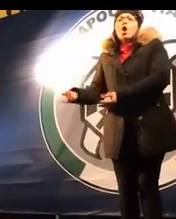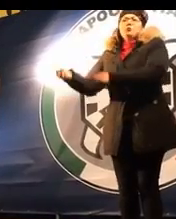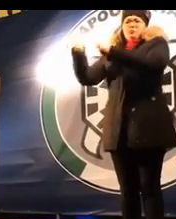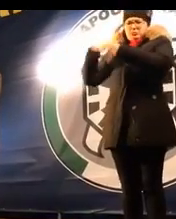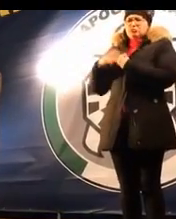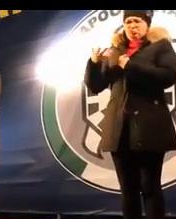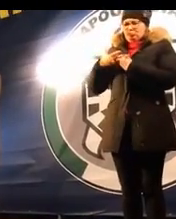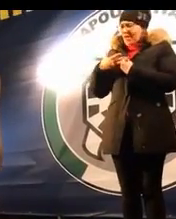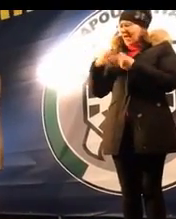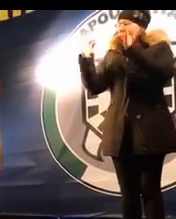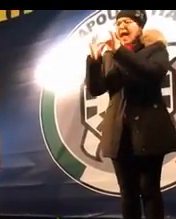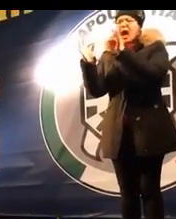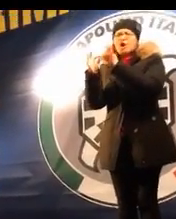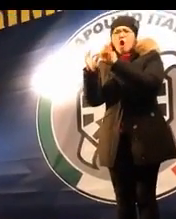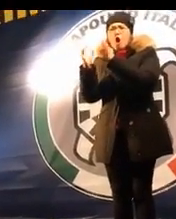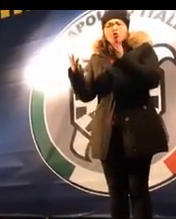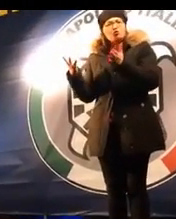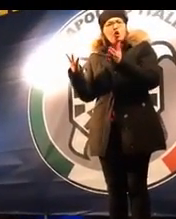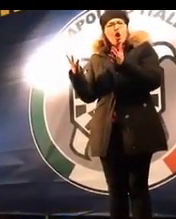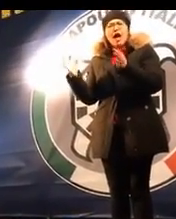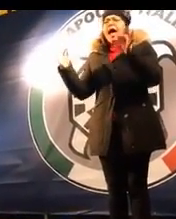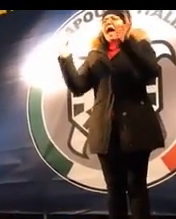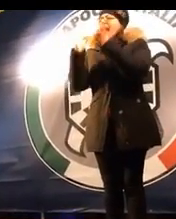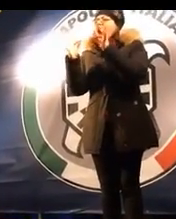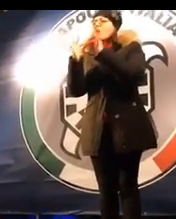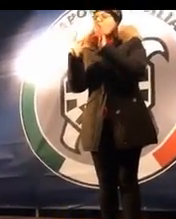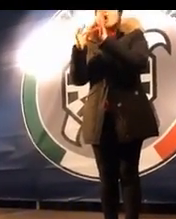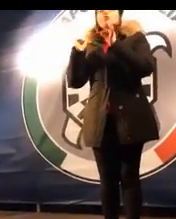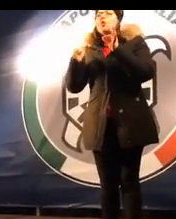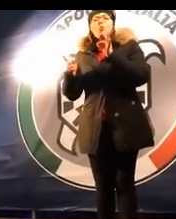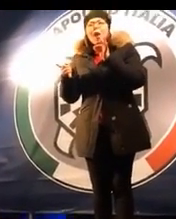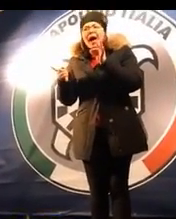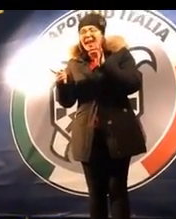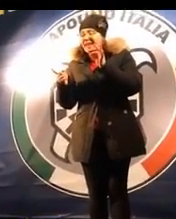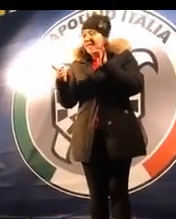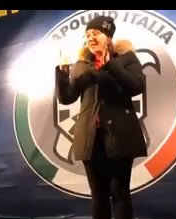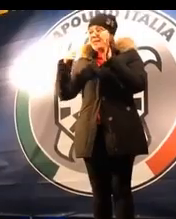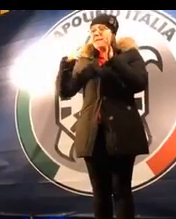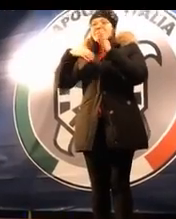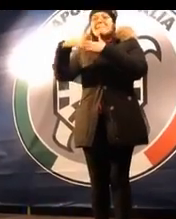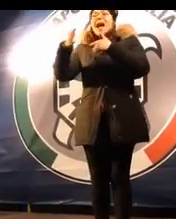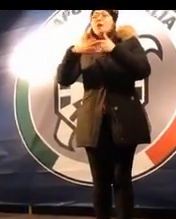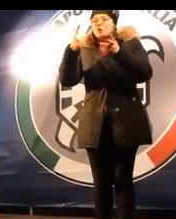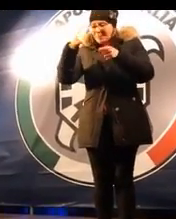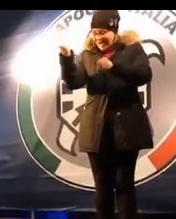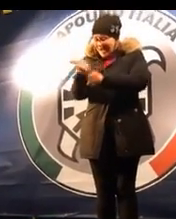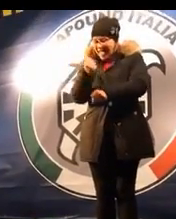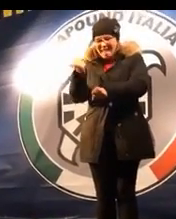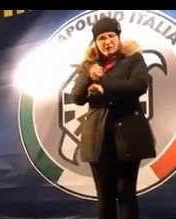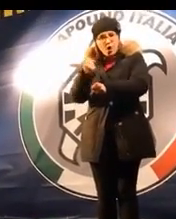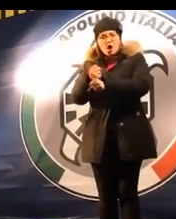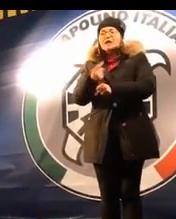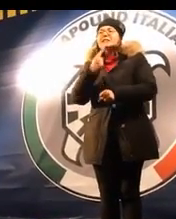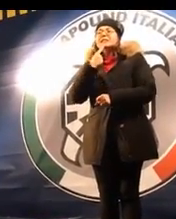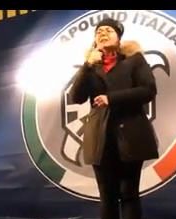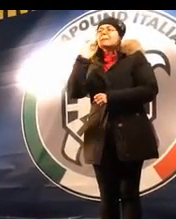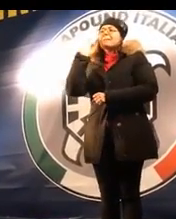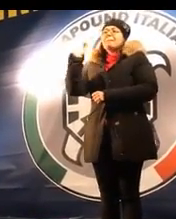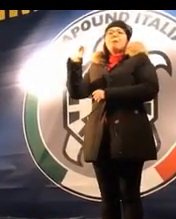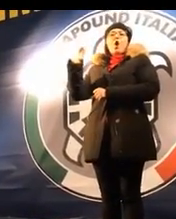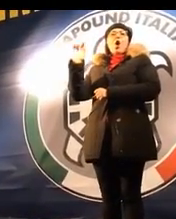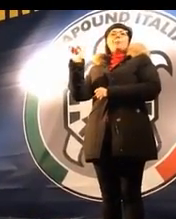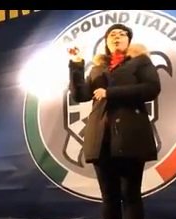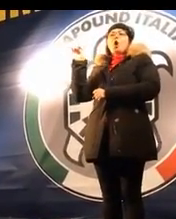cambio di un accordo ben preciso. Che la manodopera per costruire queste strade, per costruire queste scuole saranno i ragazzi